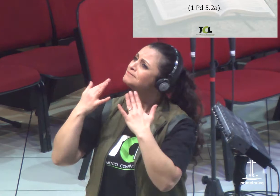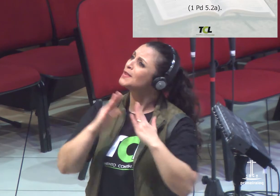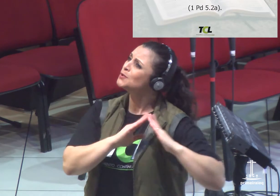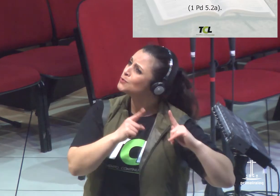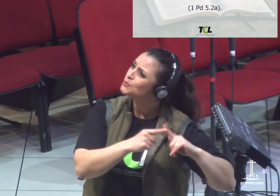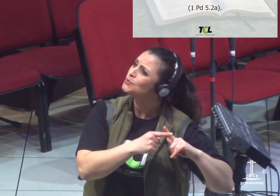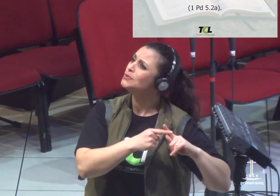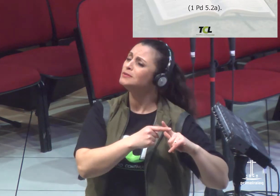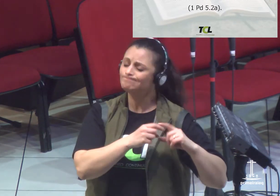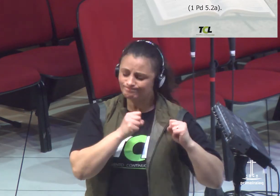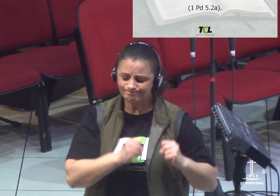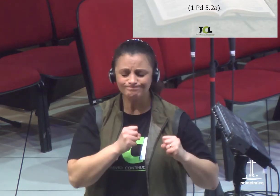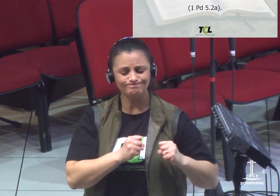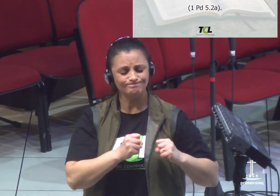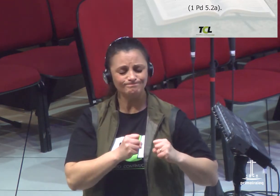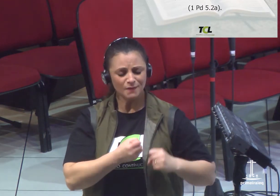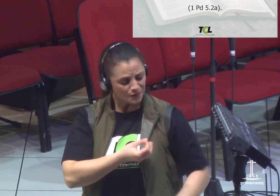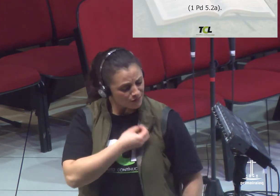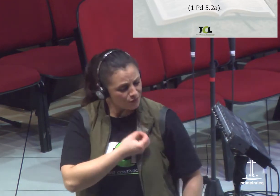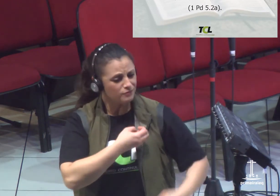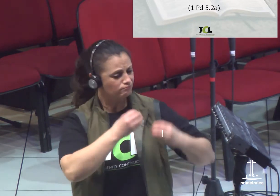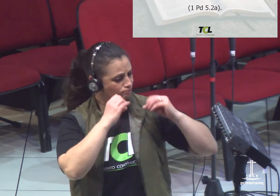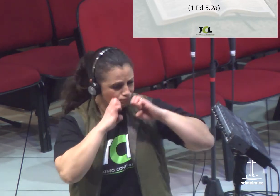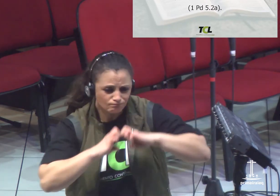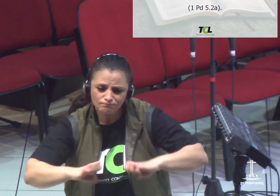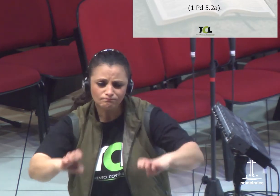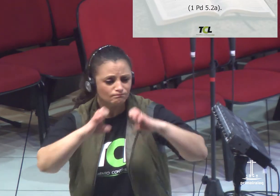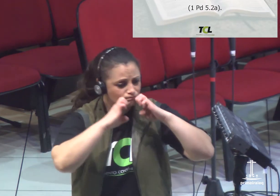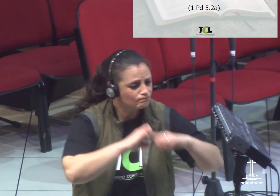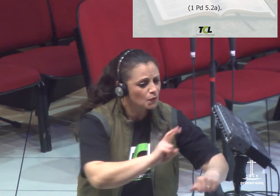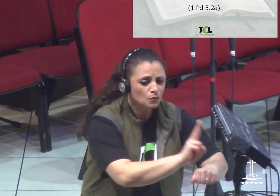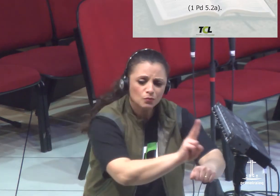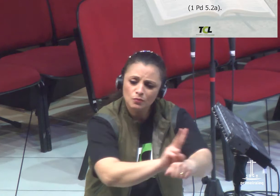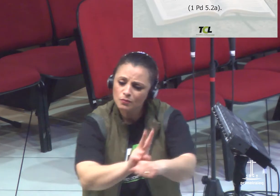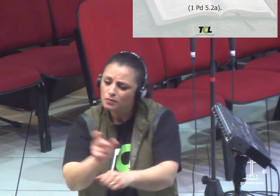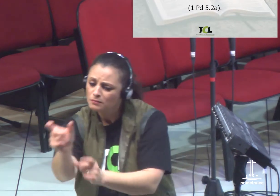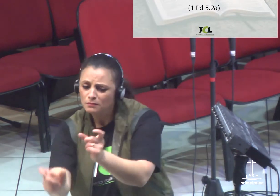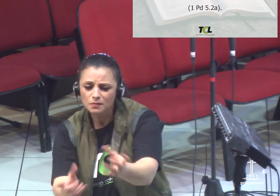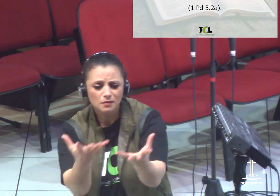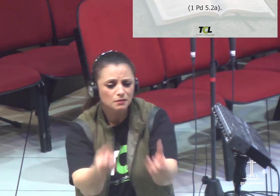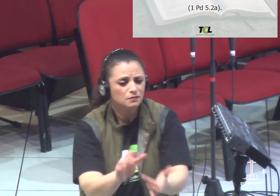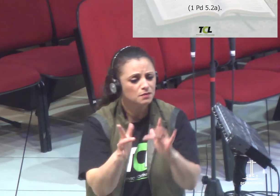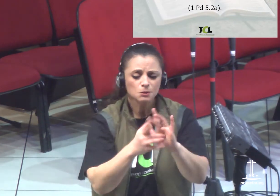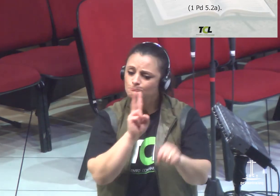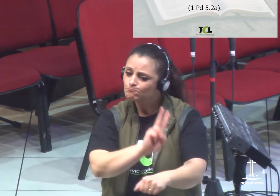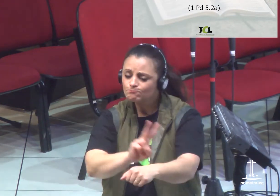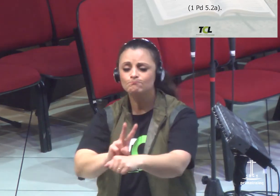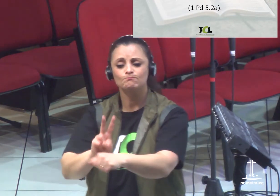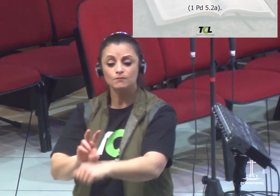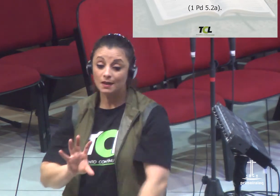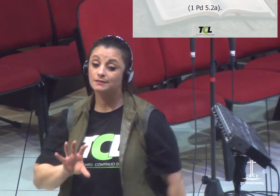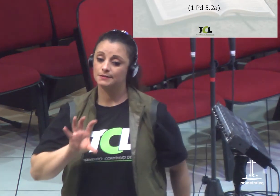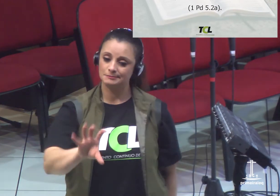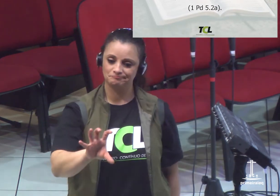igreja atraente, que viva o Evangelho, que anuncie o Evangelho, que cuide dos evangelizados. É assim que